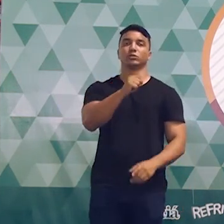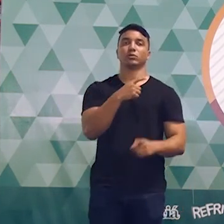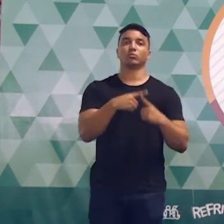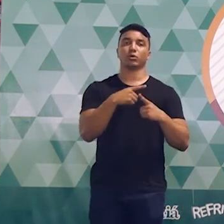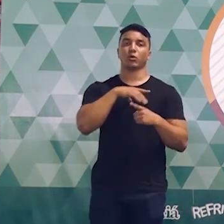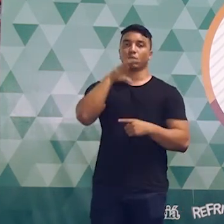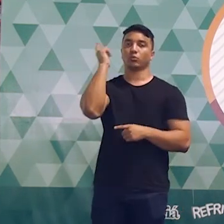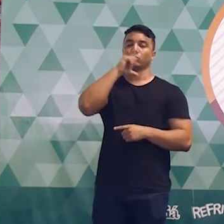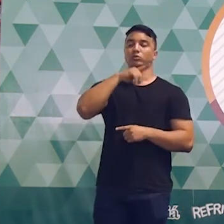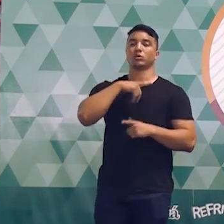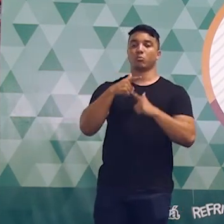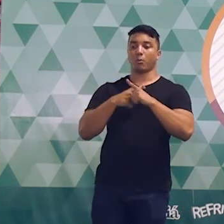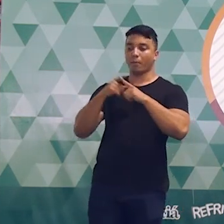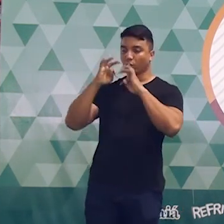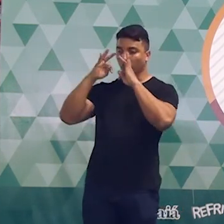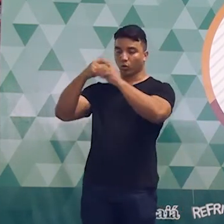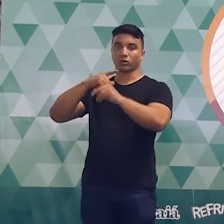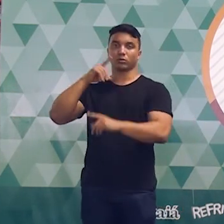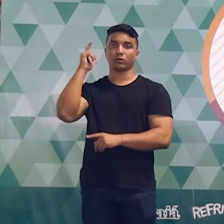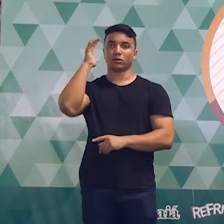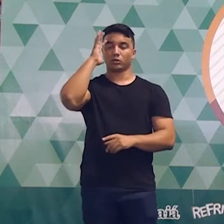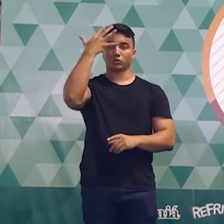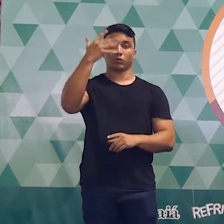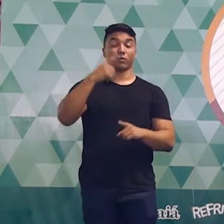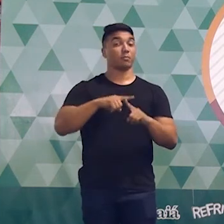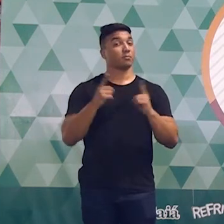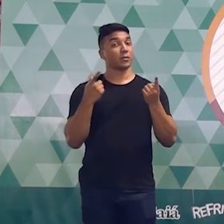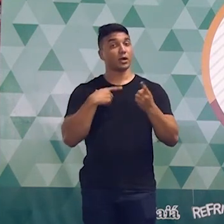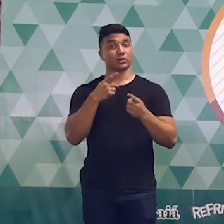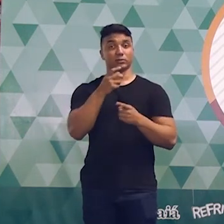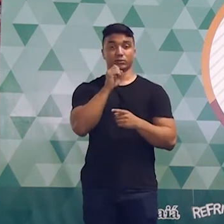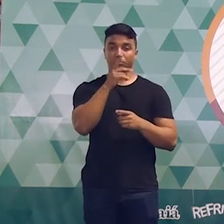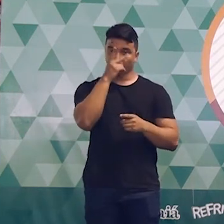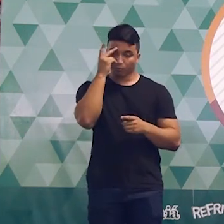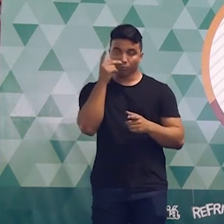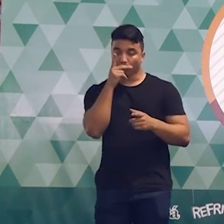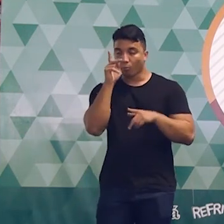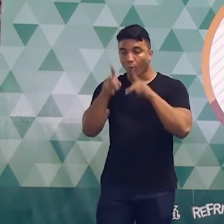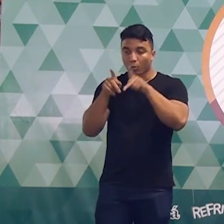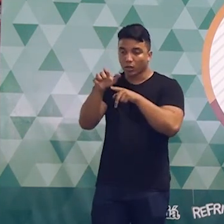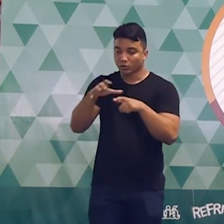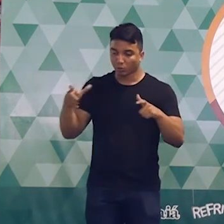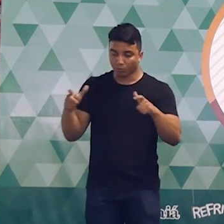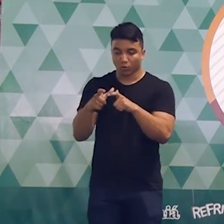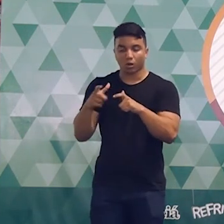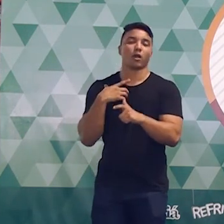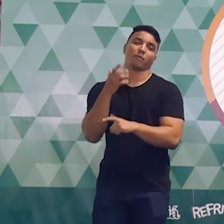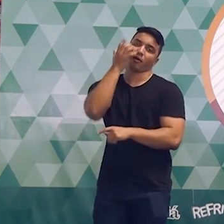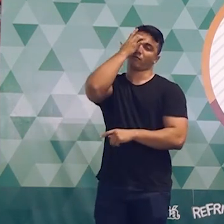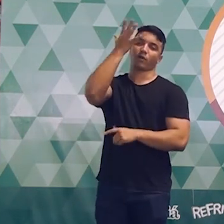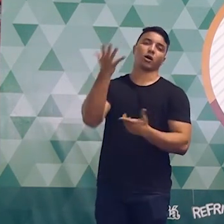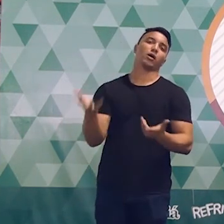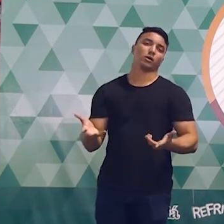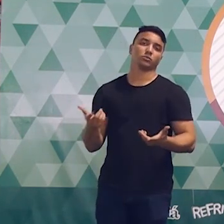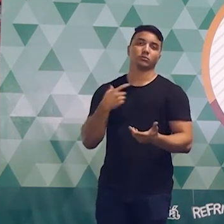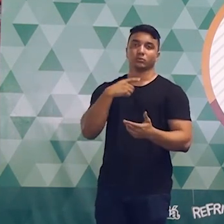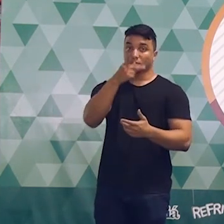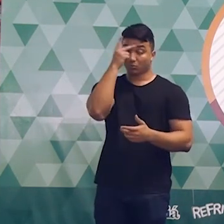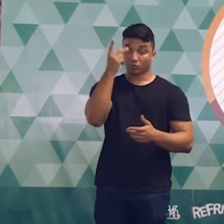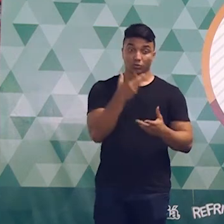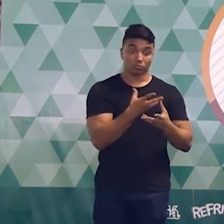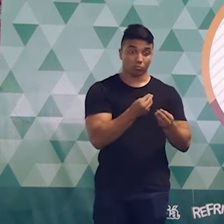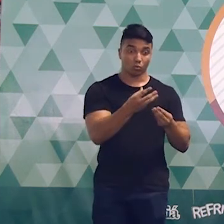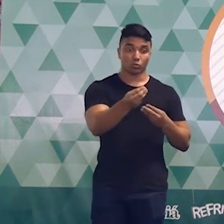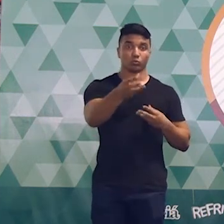conseguiu resolver todos os problemas. Mas com populações menores é mais fácil, né? Também você não pode negar. Uma população grande